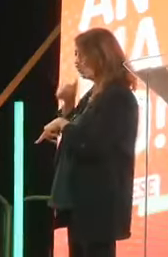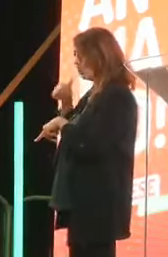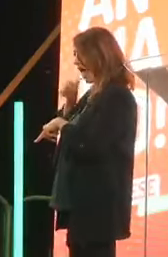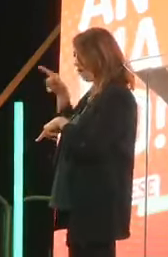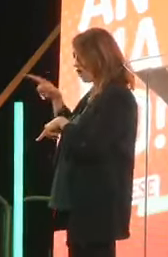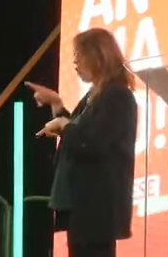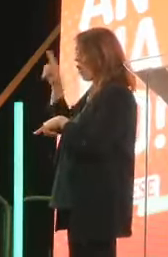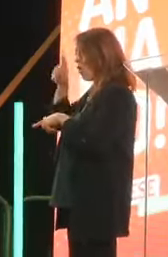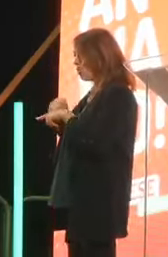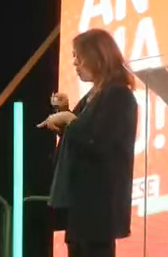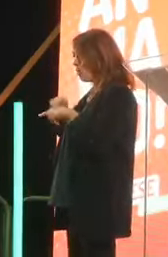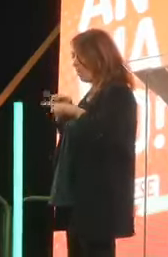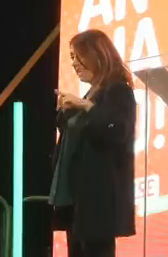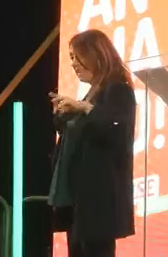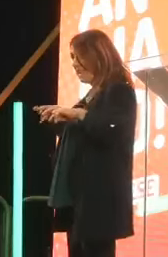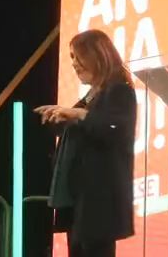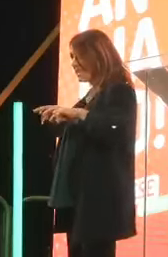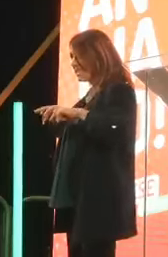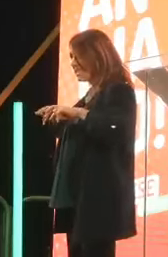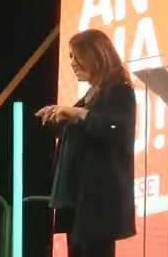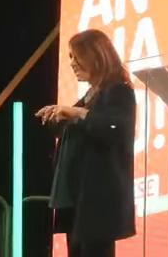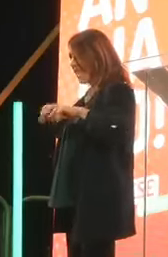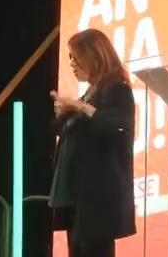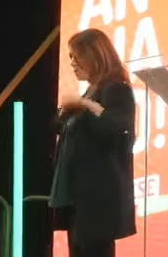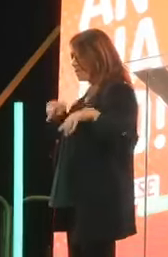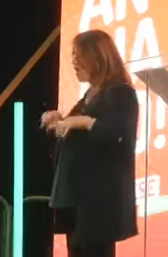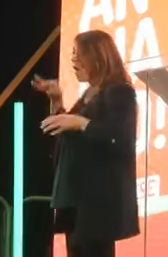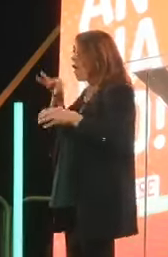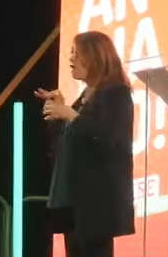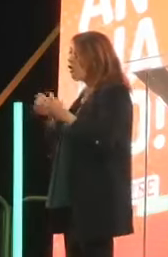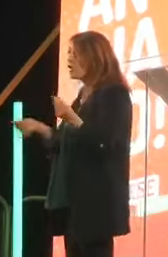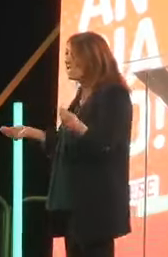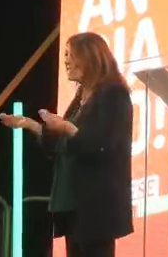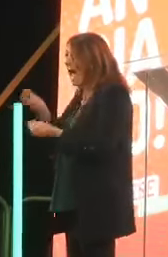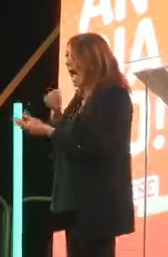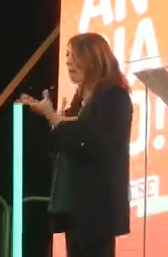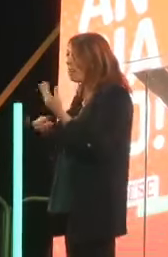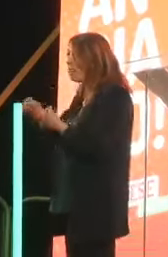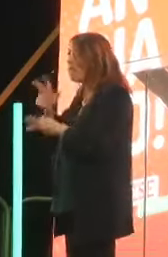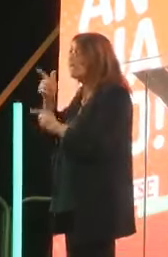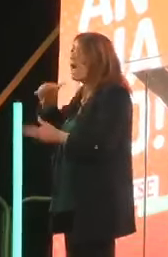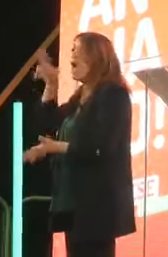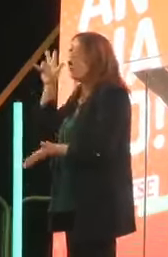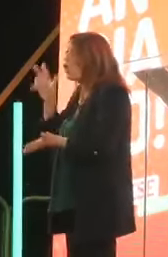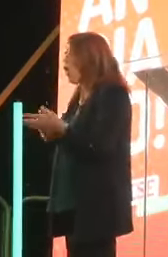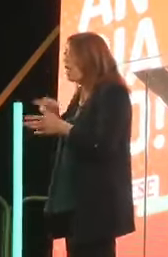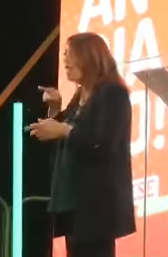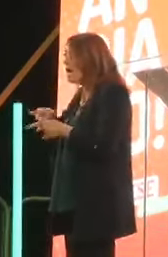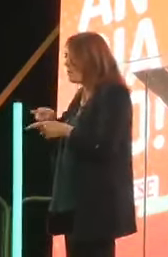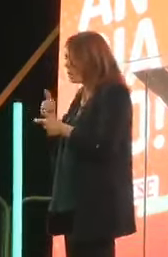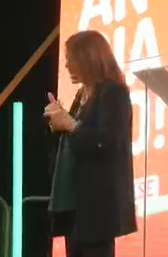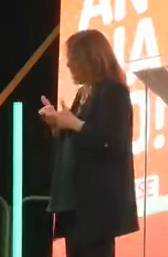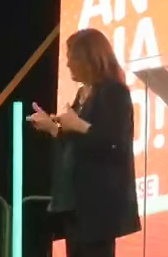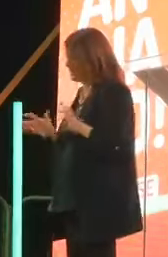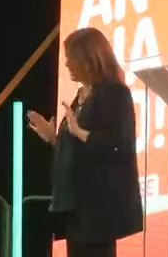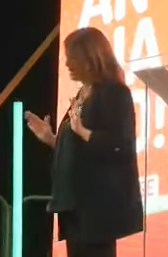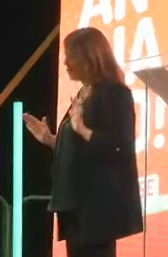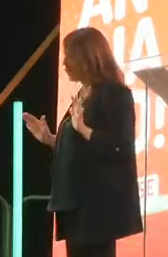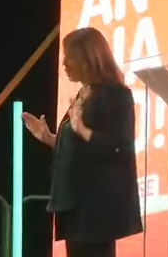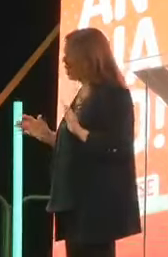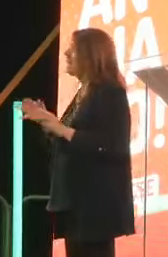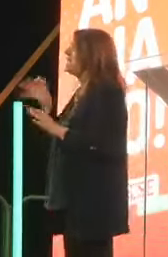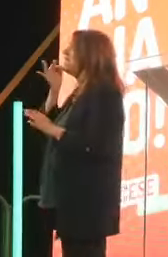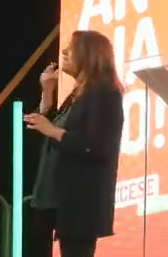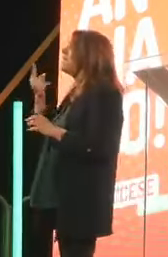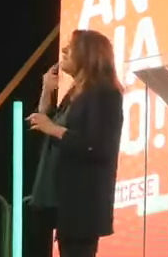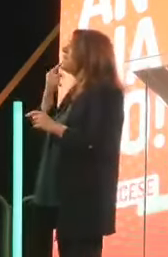queste settimane sul voto di scambio, se le accuse sono confermate, sono gravissime e feriscono anzitutto chi si impegna